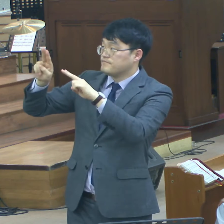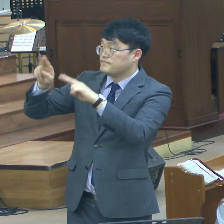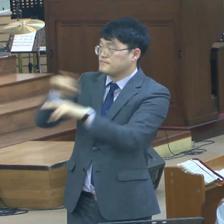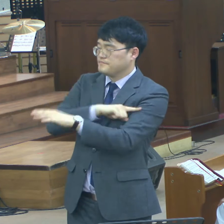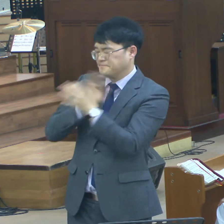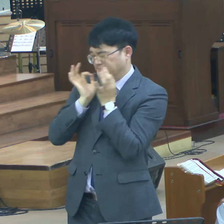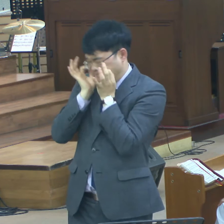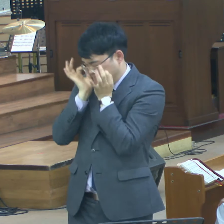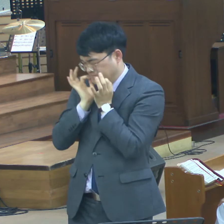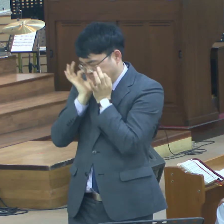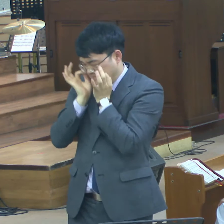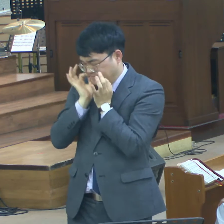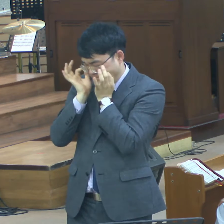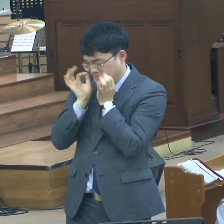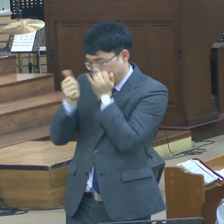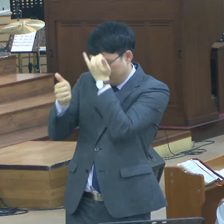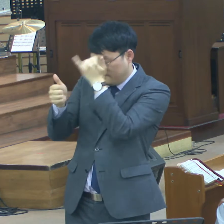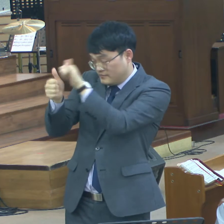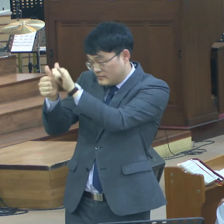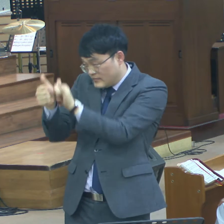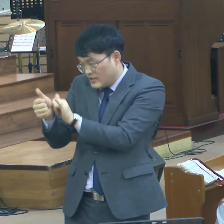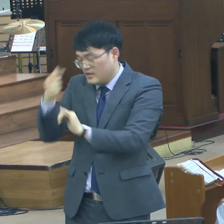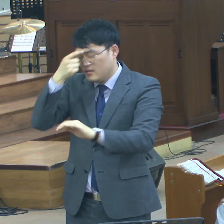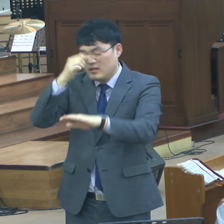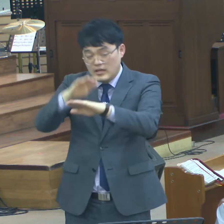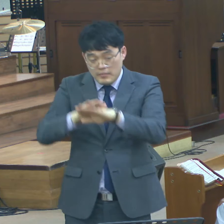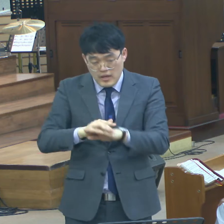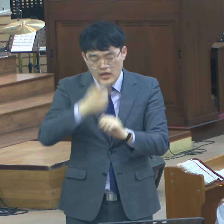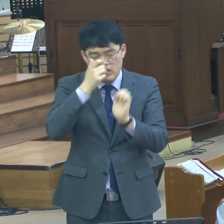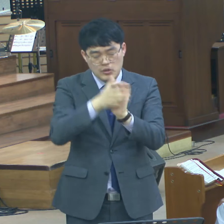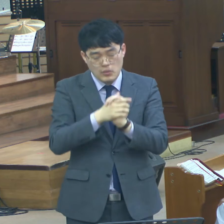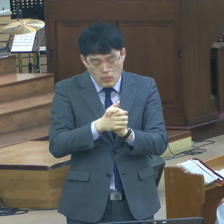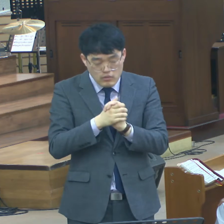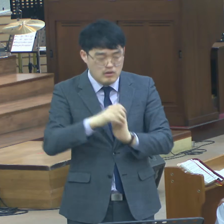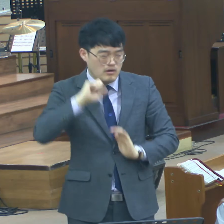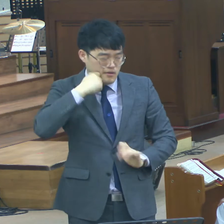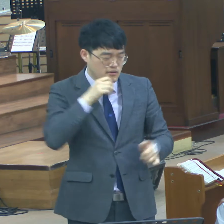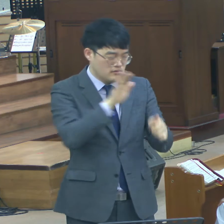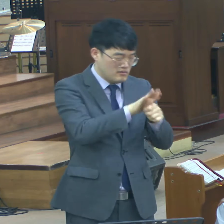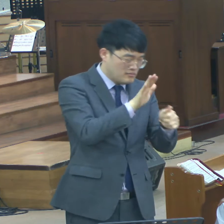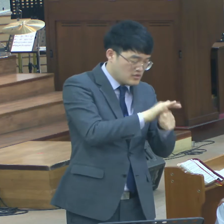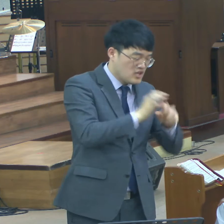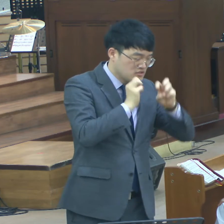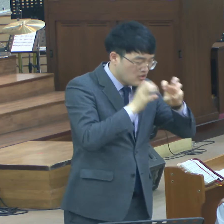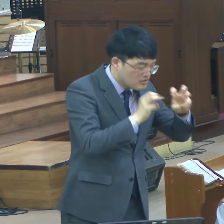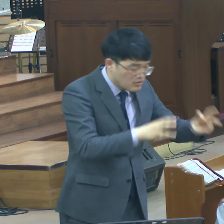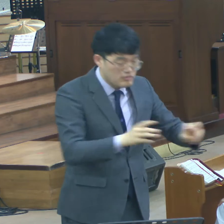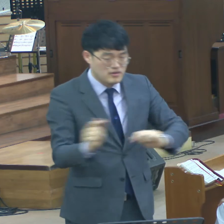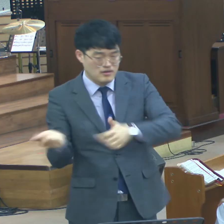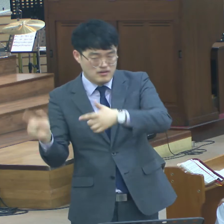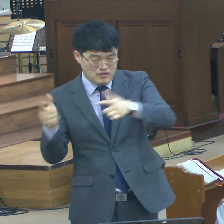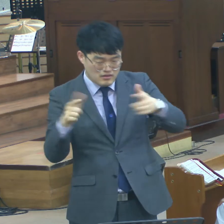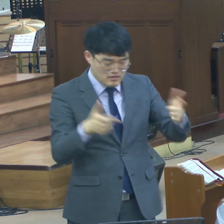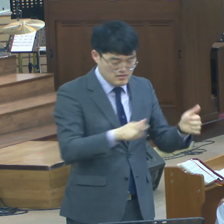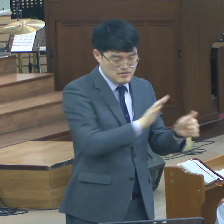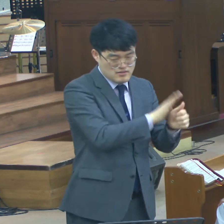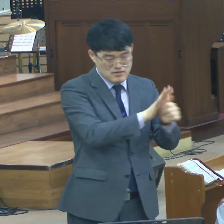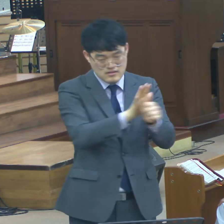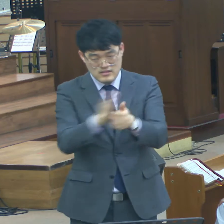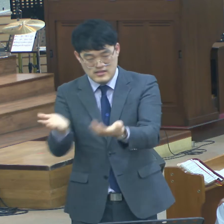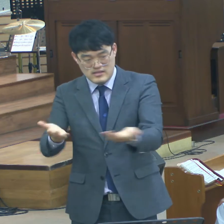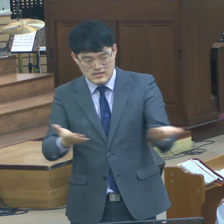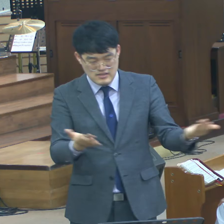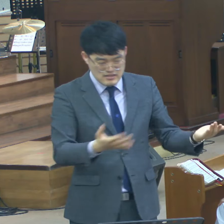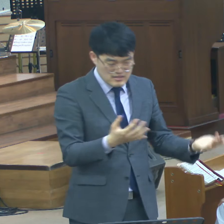다해요. 예배나 기도나 구제나 선교나 수많은 일을 해요. 하는데 그것이 순종은